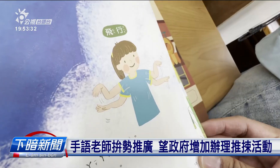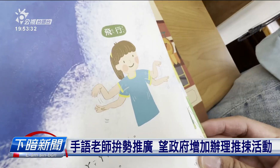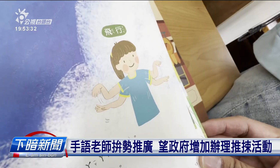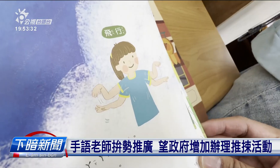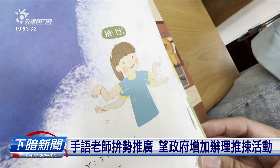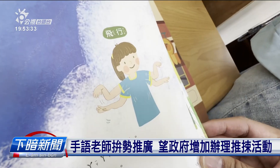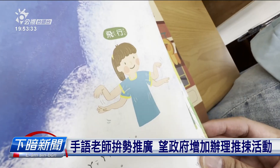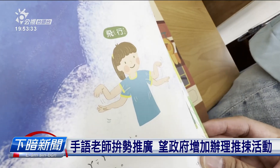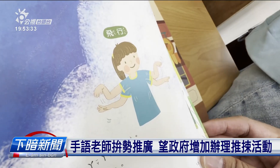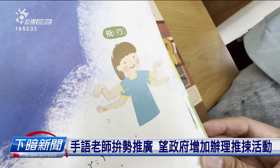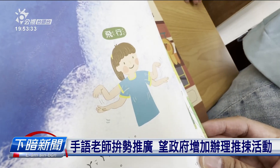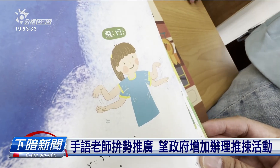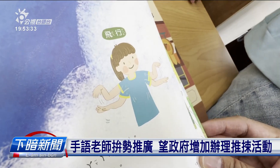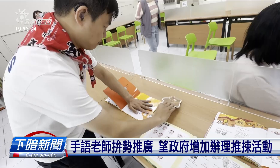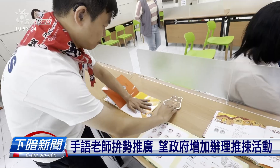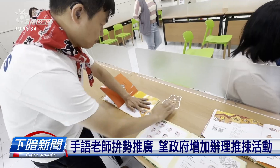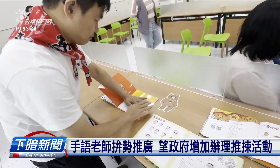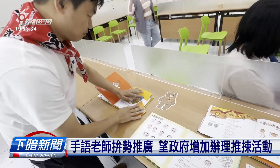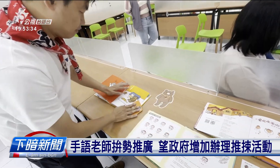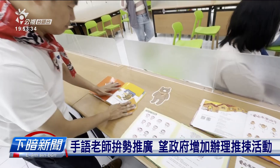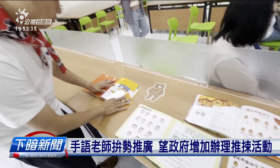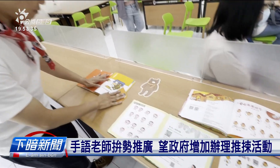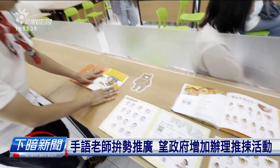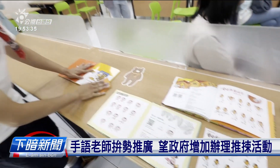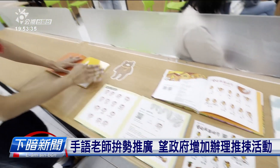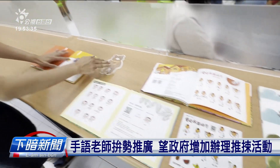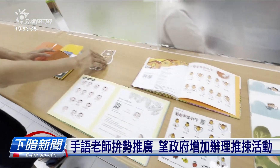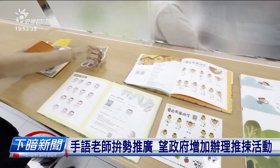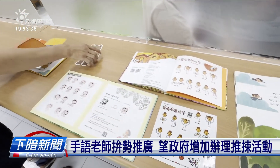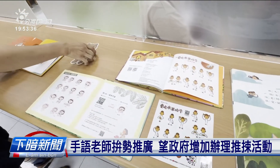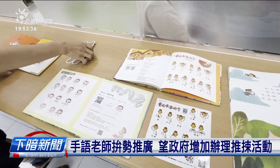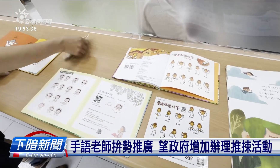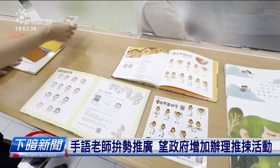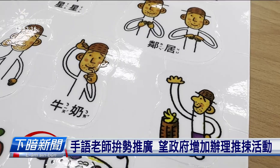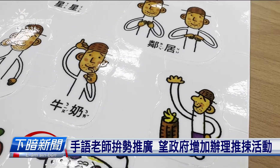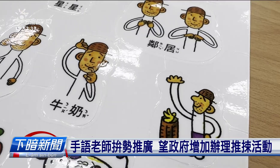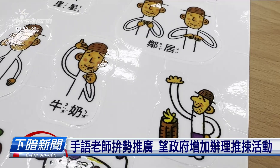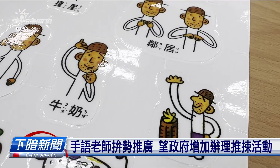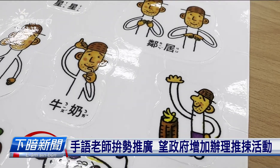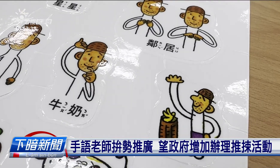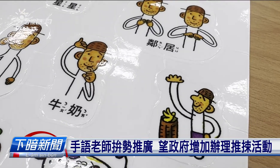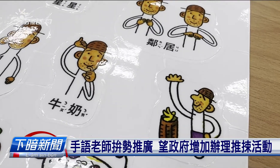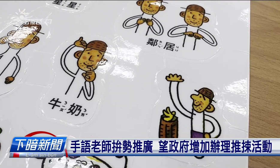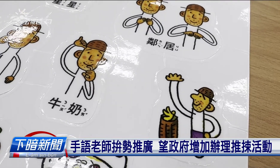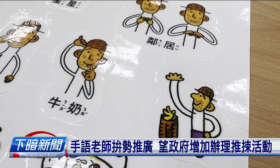甲大家分享以外，对目前台湾手语教育环境提出伊的看法甲建议。